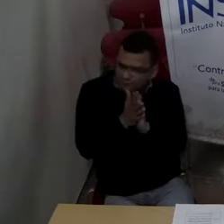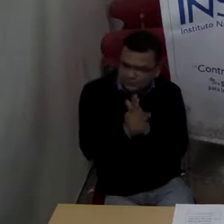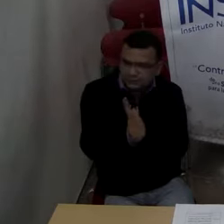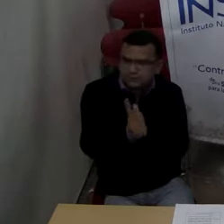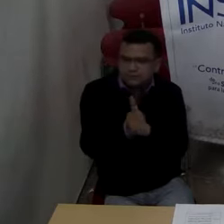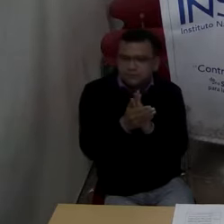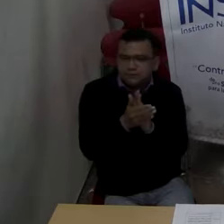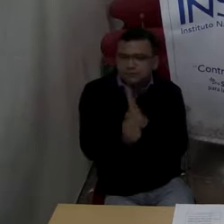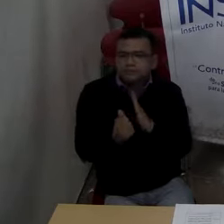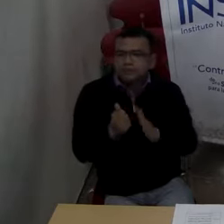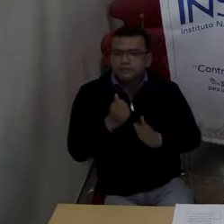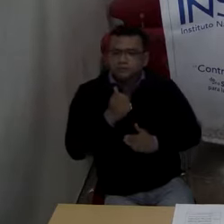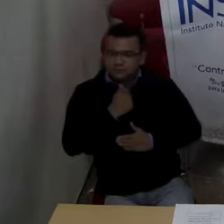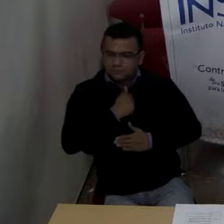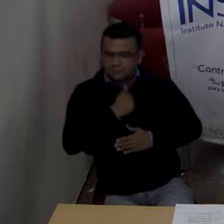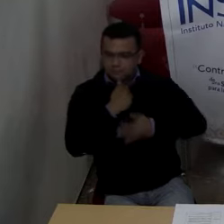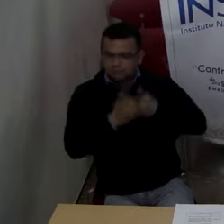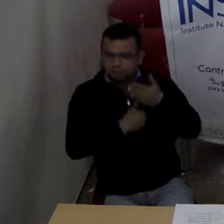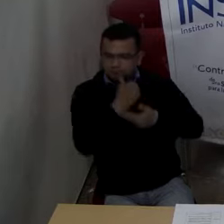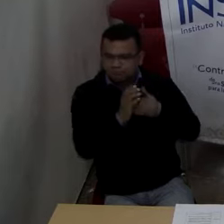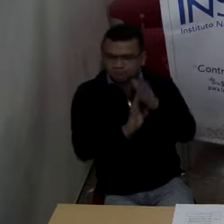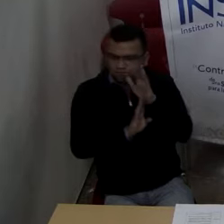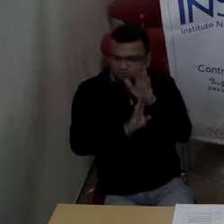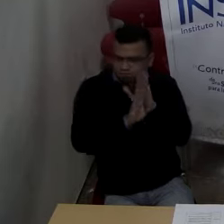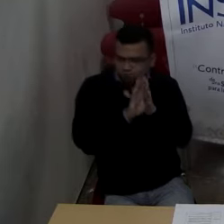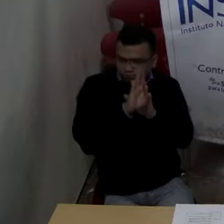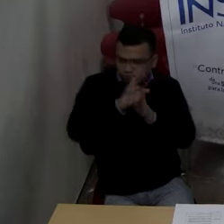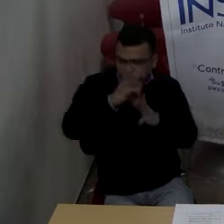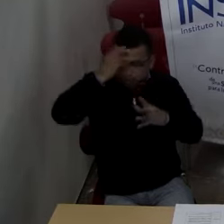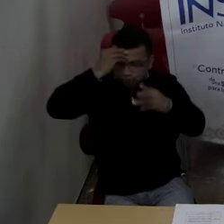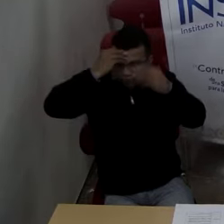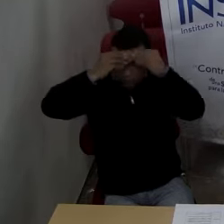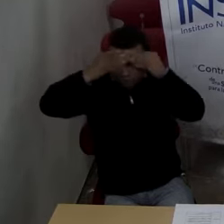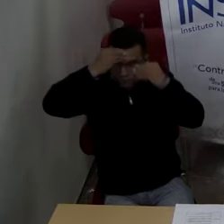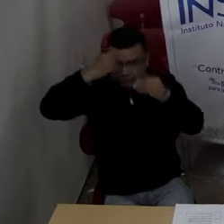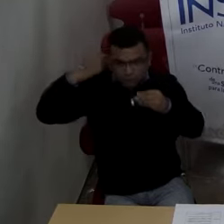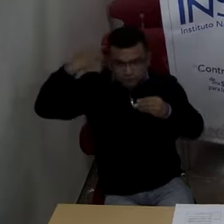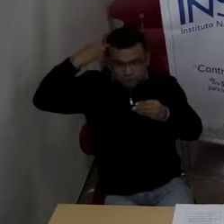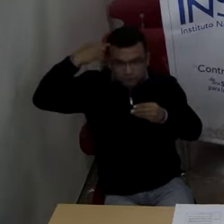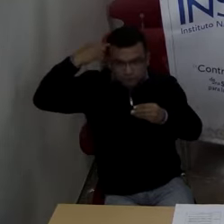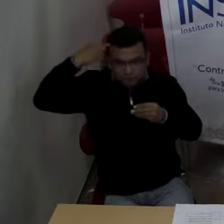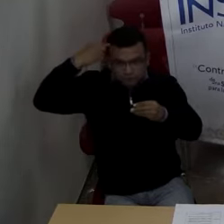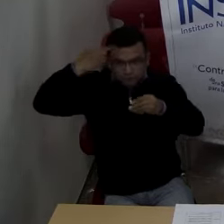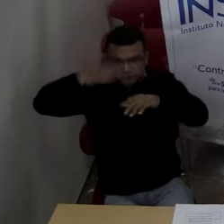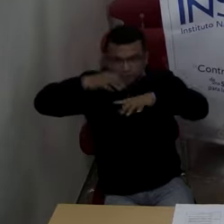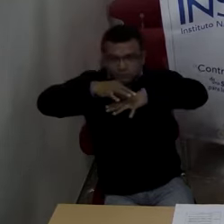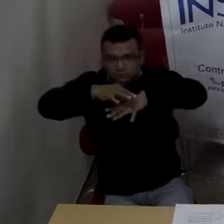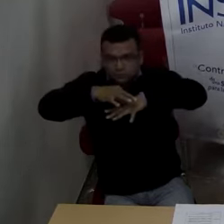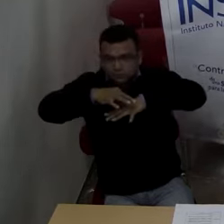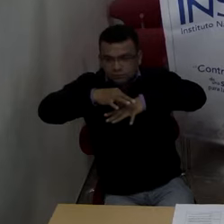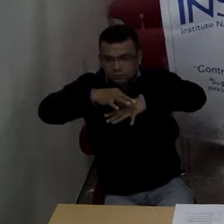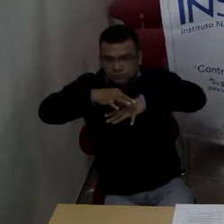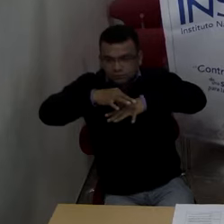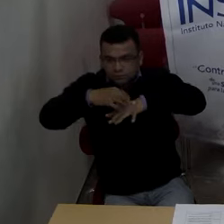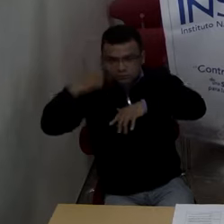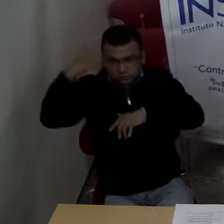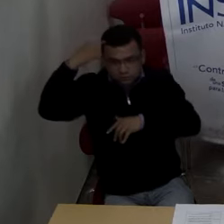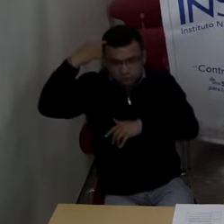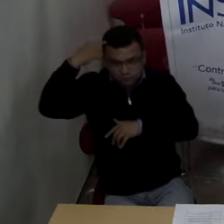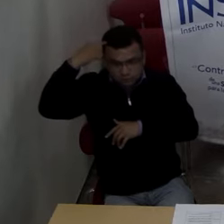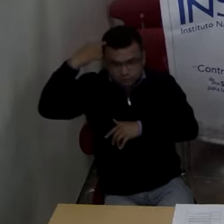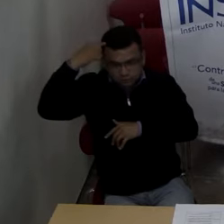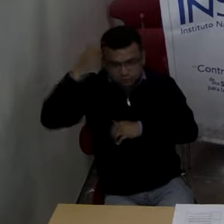desarrollar. Y neurológicamente también se da. ¿A qué se refiere la habilidad auditiva